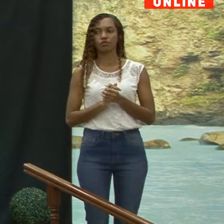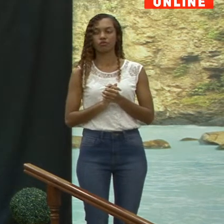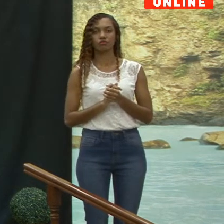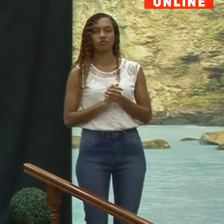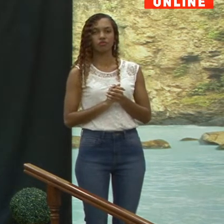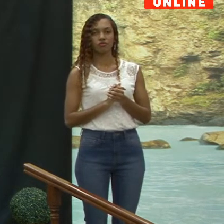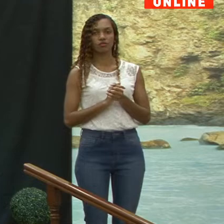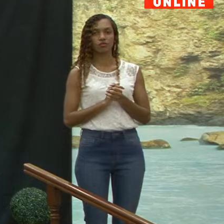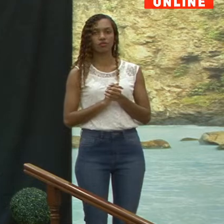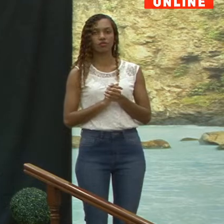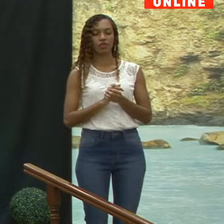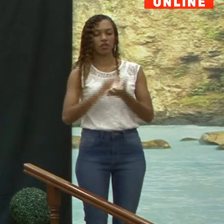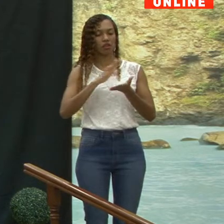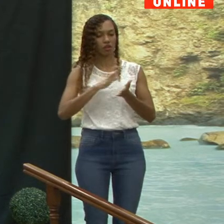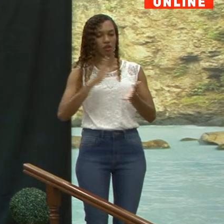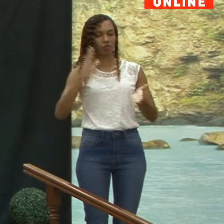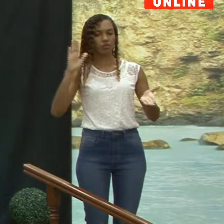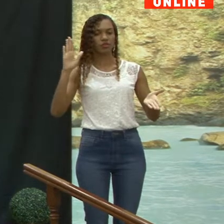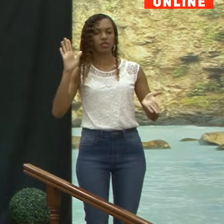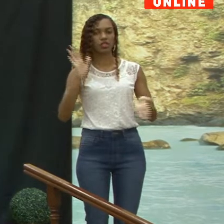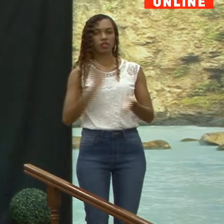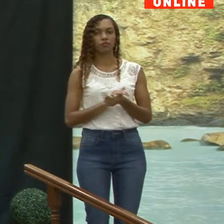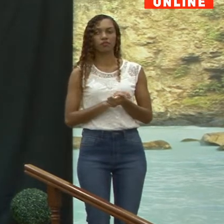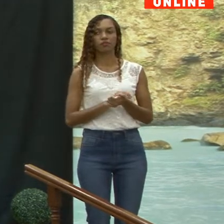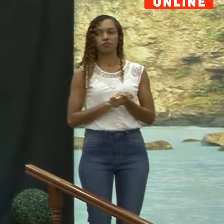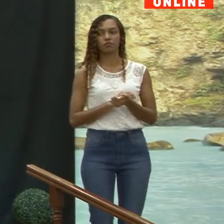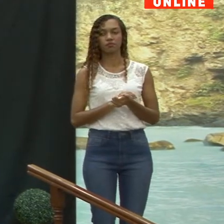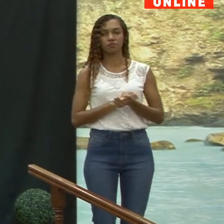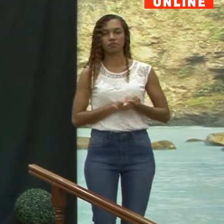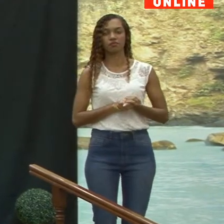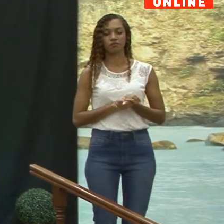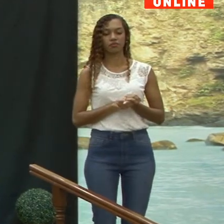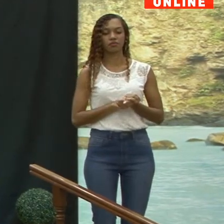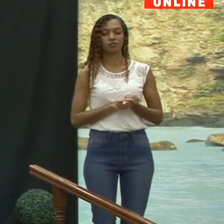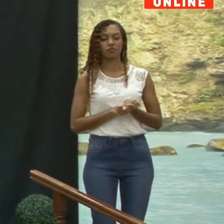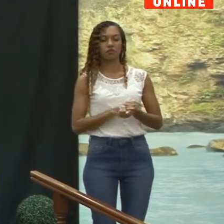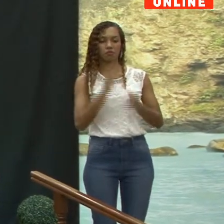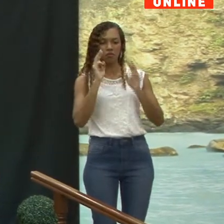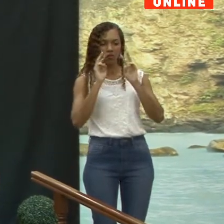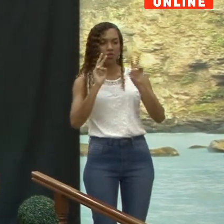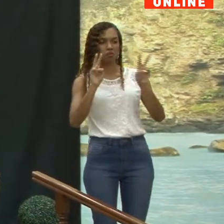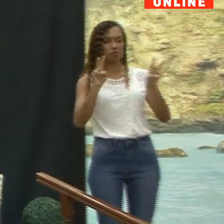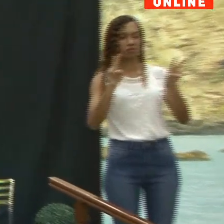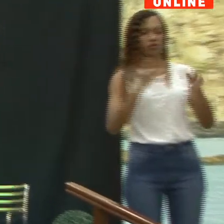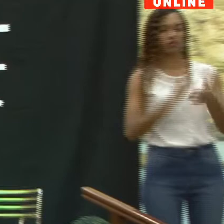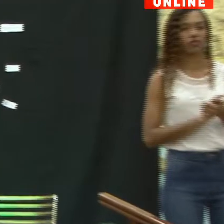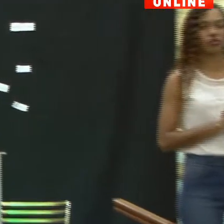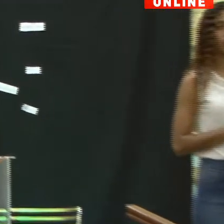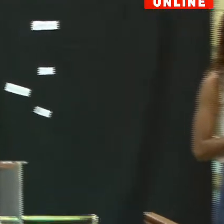zoom para aparecer aqui, ó. O Oliveira pode ser eu. Aqui tem